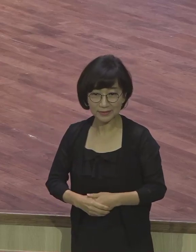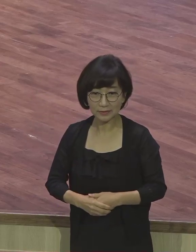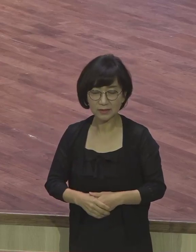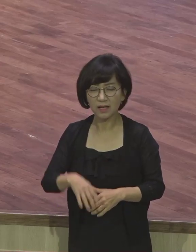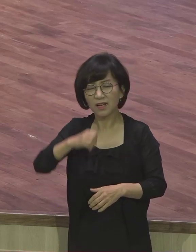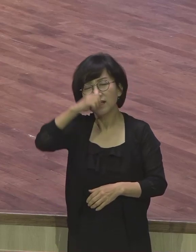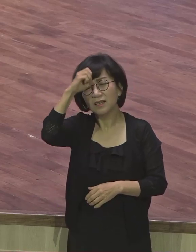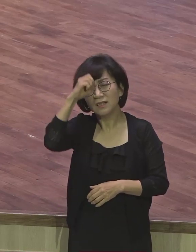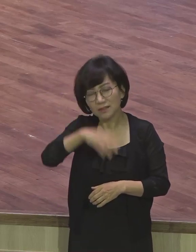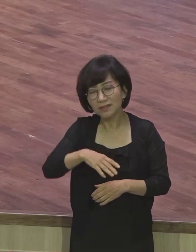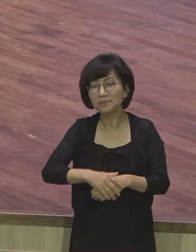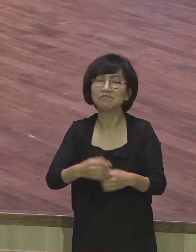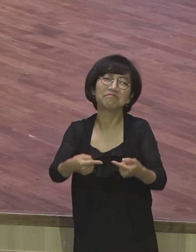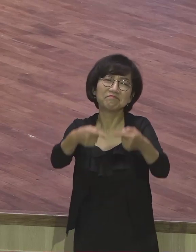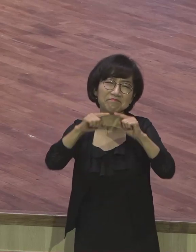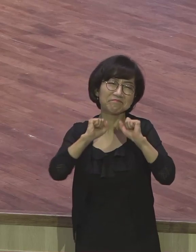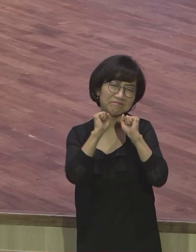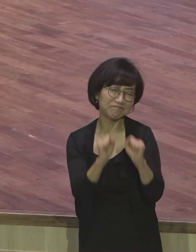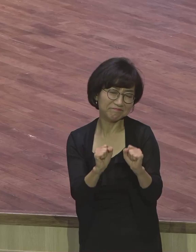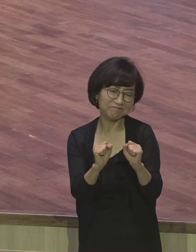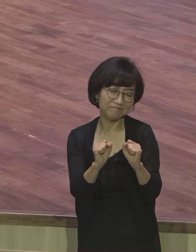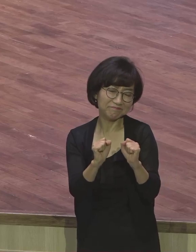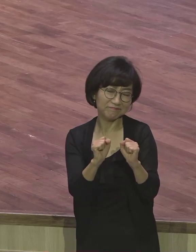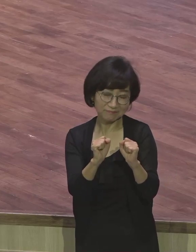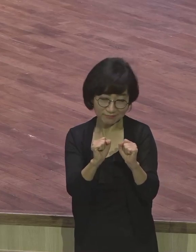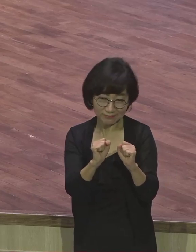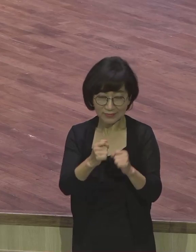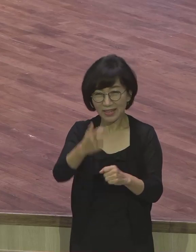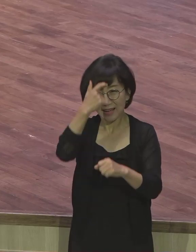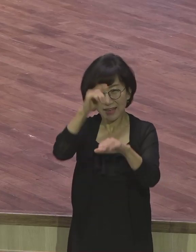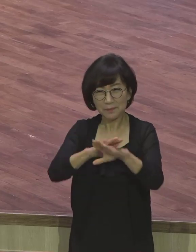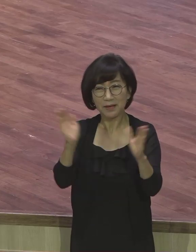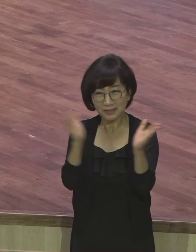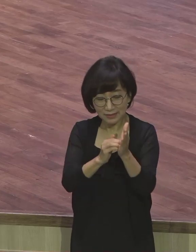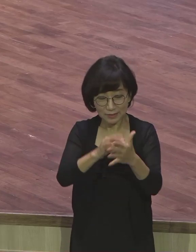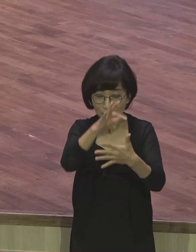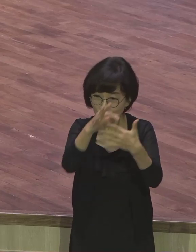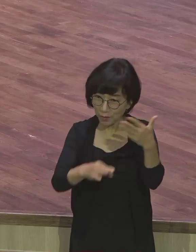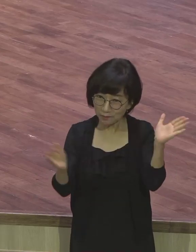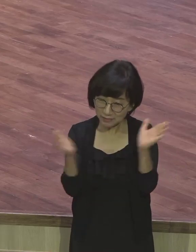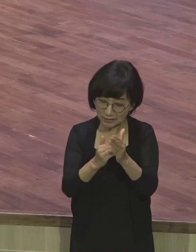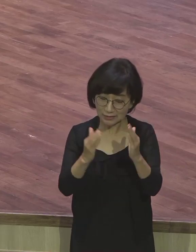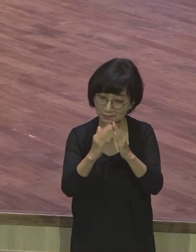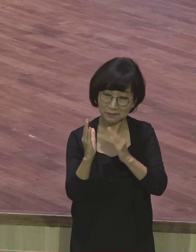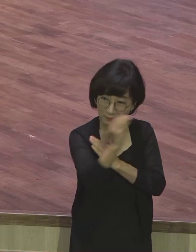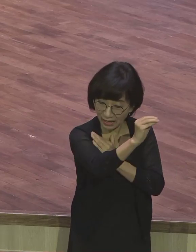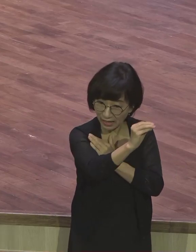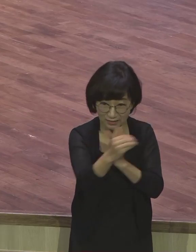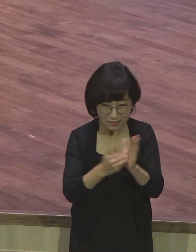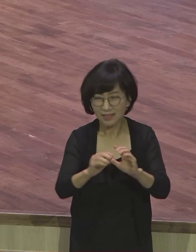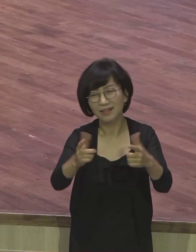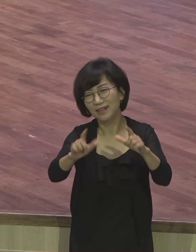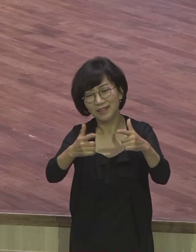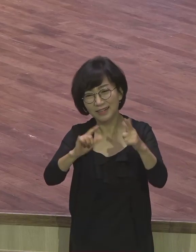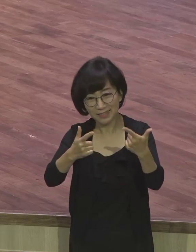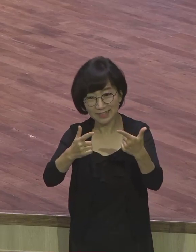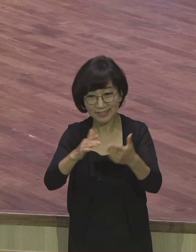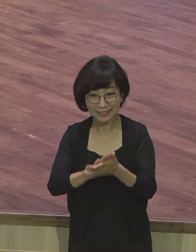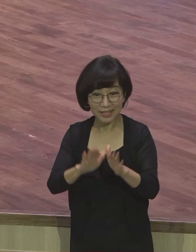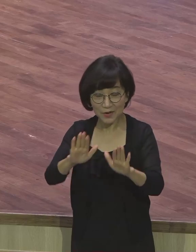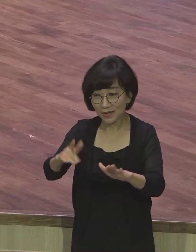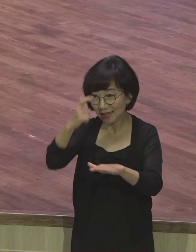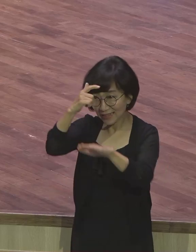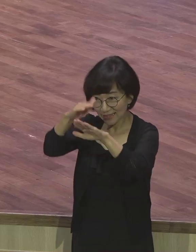예배 참석해서 순서 다 끝나서 집에 간다고 끝난 예배 드린 것이 아니란 얘기예요. 여러분이 예배를